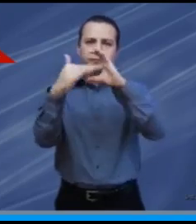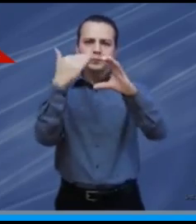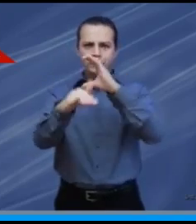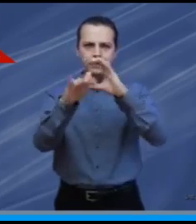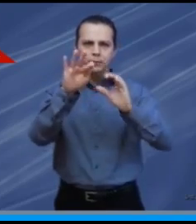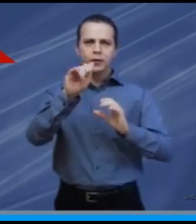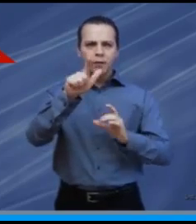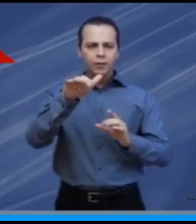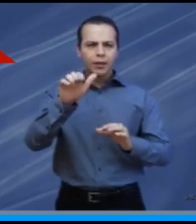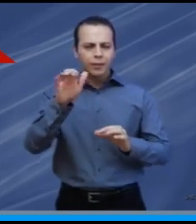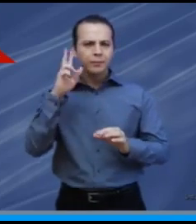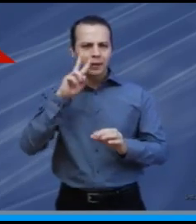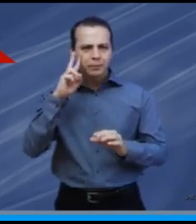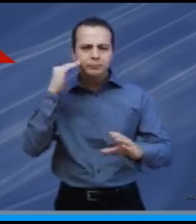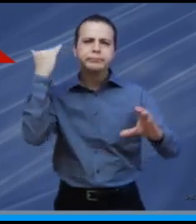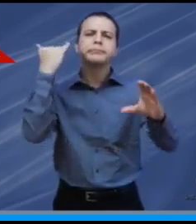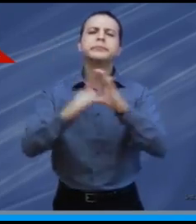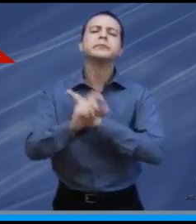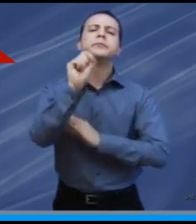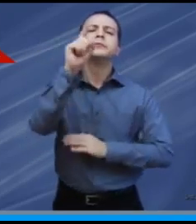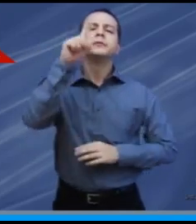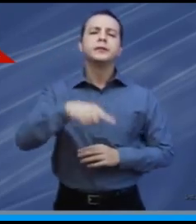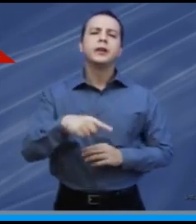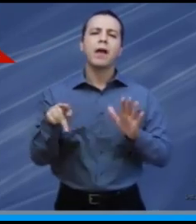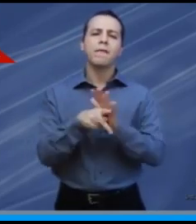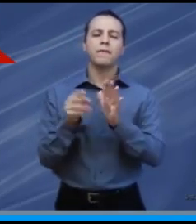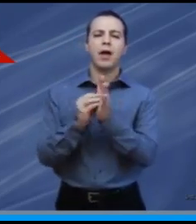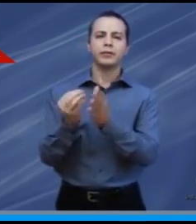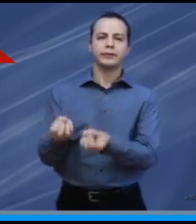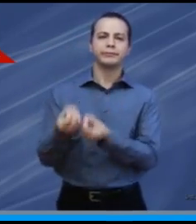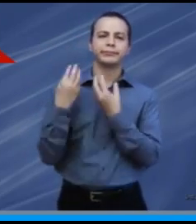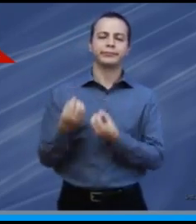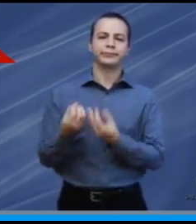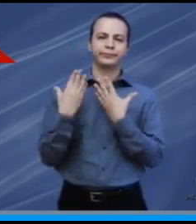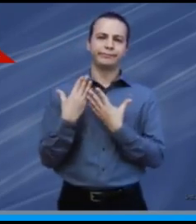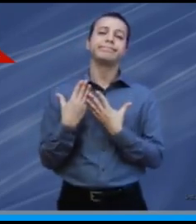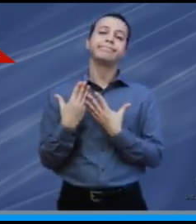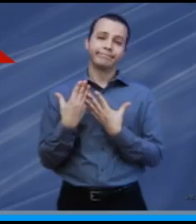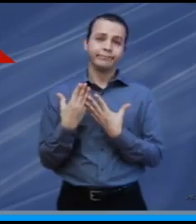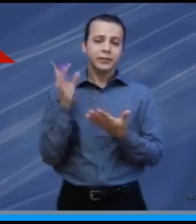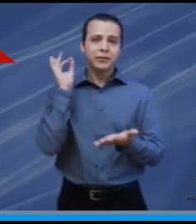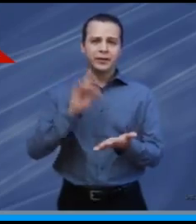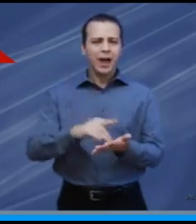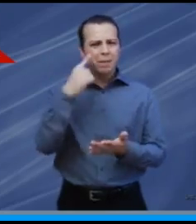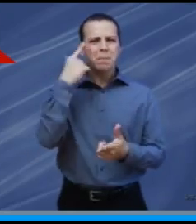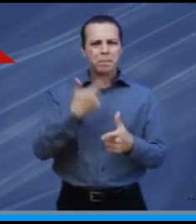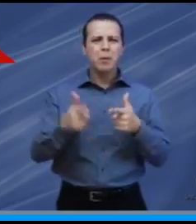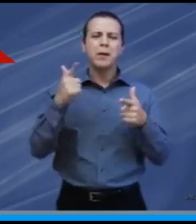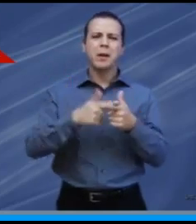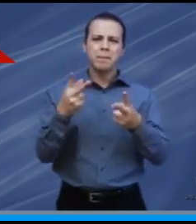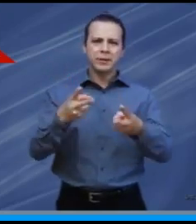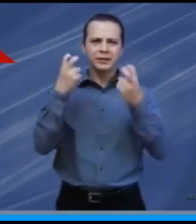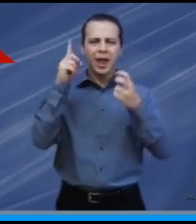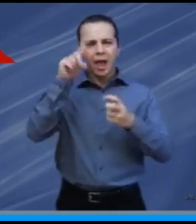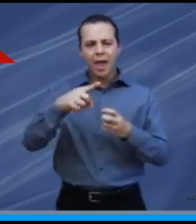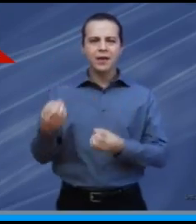nos mandou esse e-mail, é o seguinte: falta de informação que bata. Não, o maior problema aqui é a falta de informação,